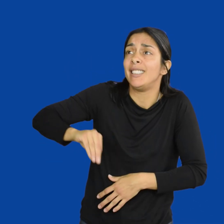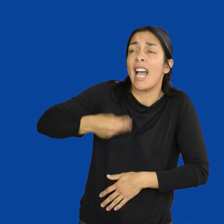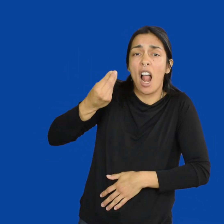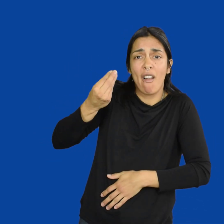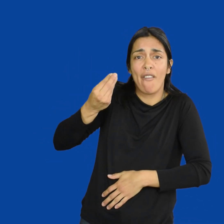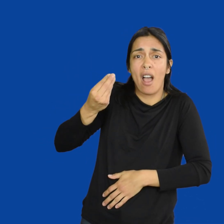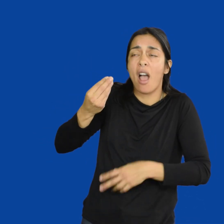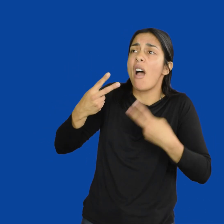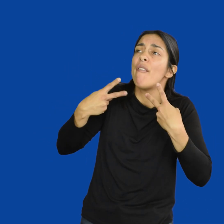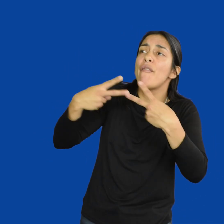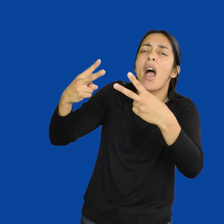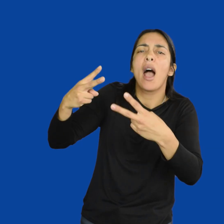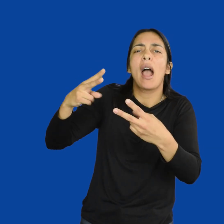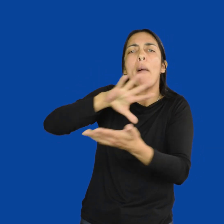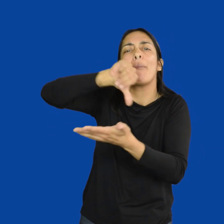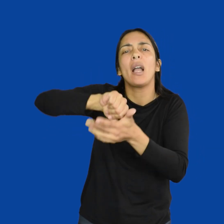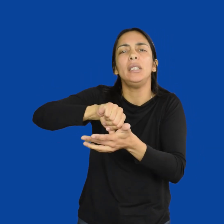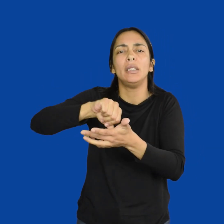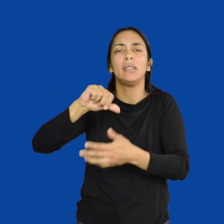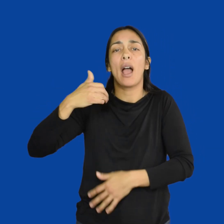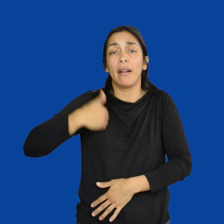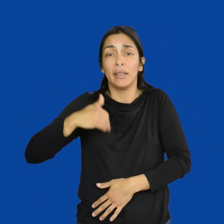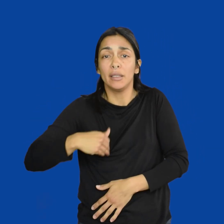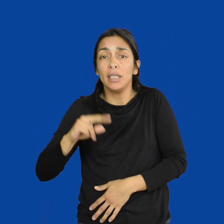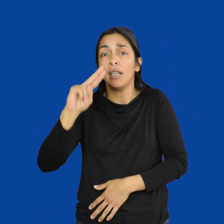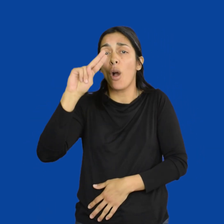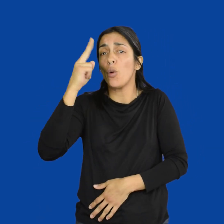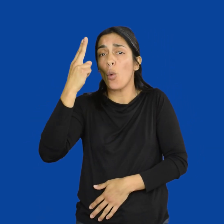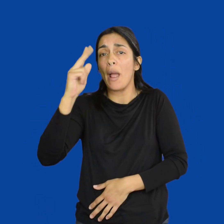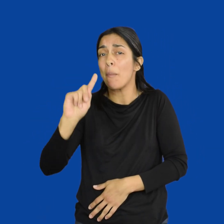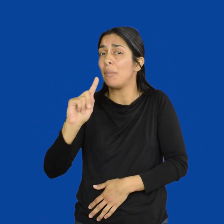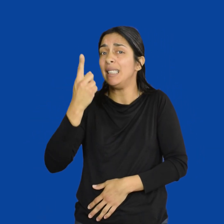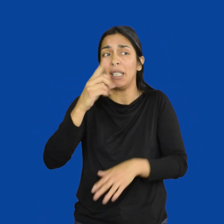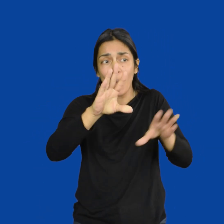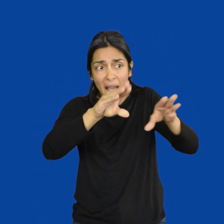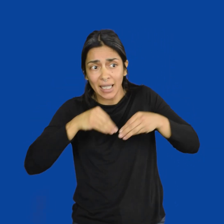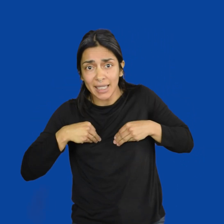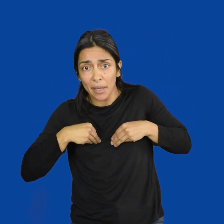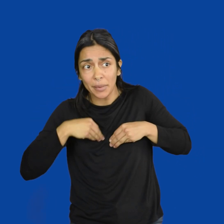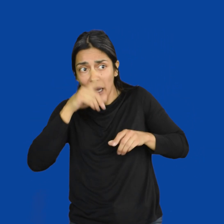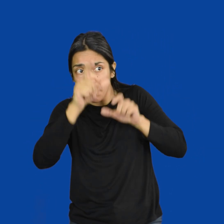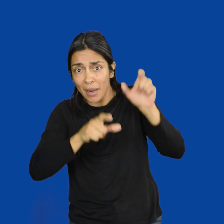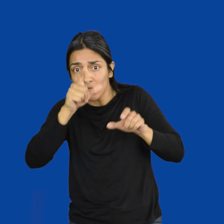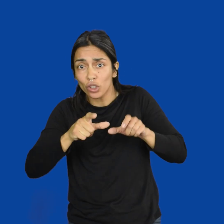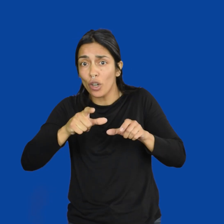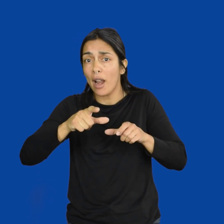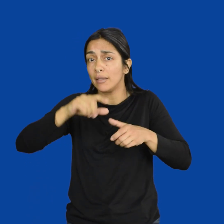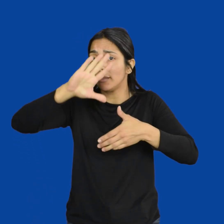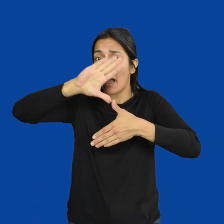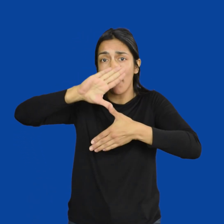Masivamente viajaban a países como Argentina y Uruguay, los cuales eran los principales focos de atención dentro de América